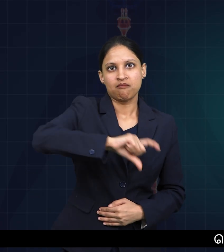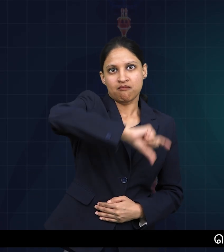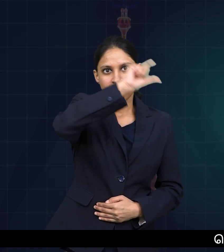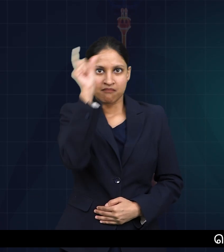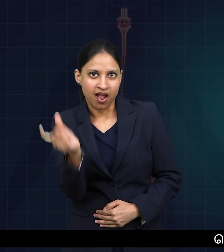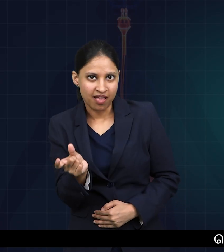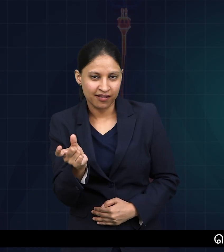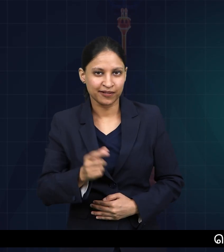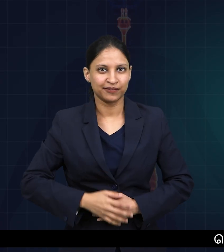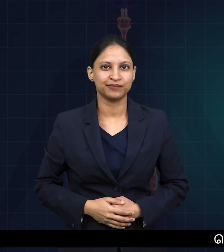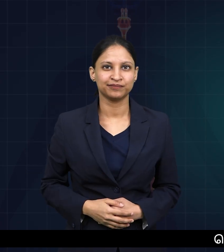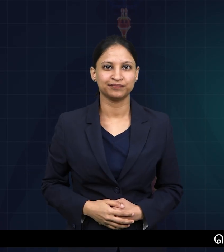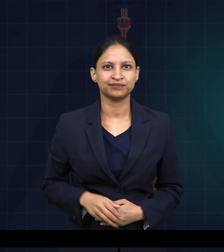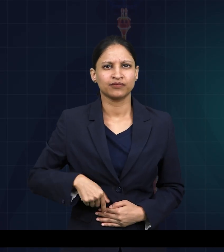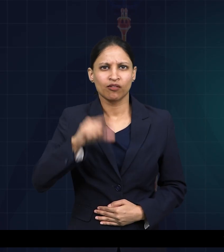பெருங்குடல்,